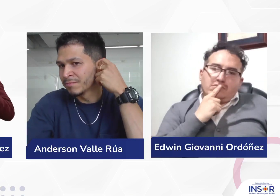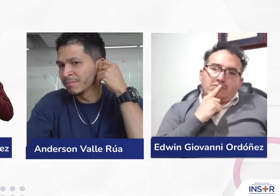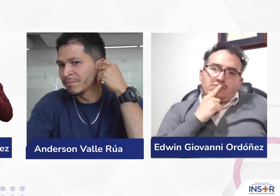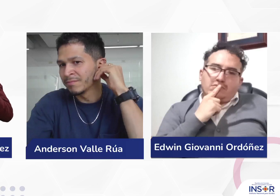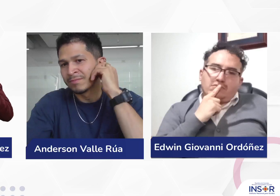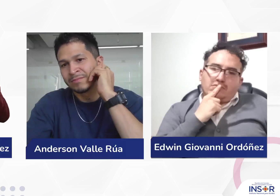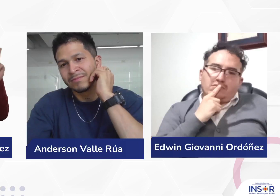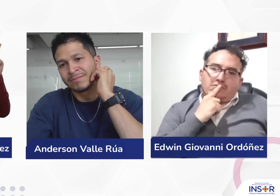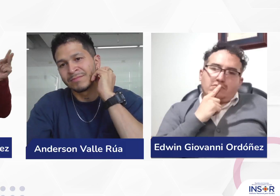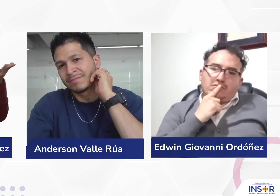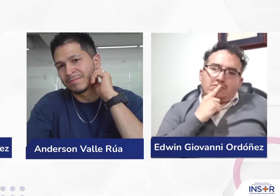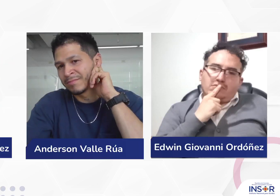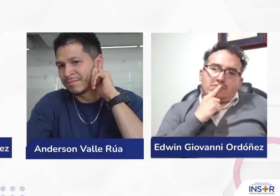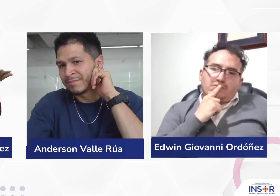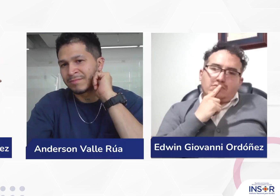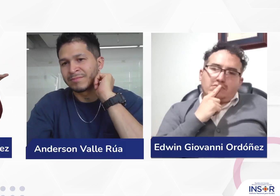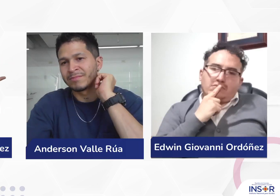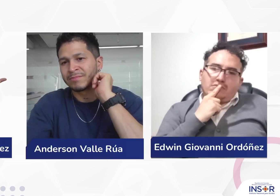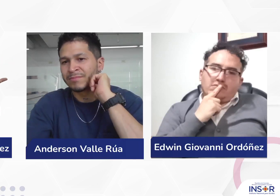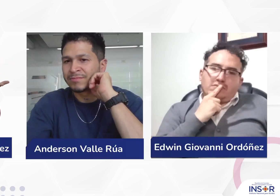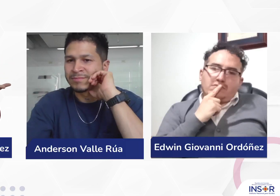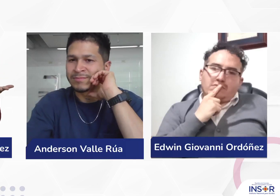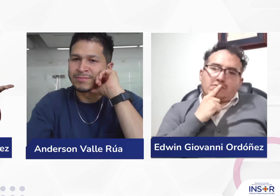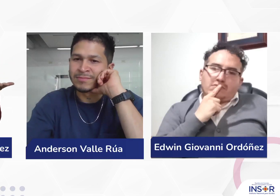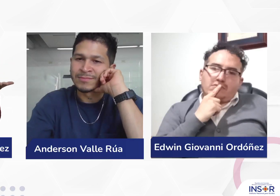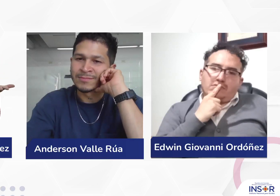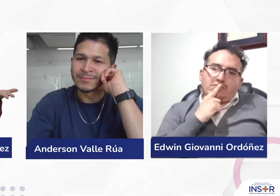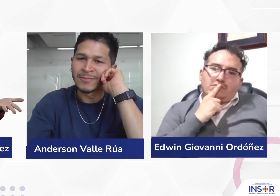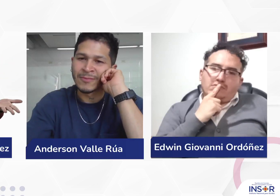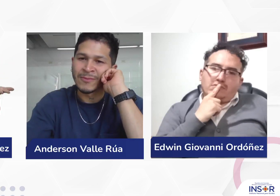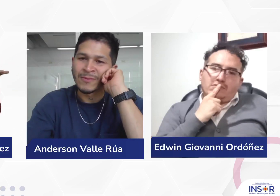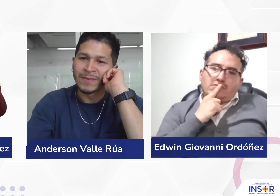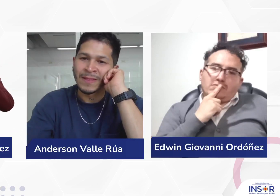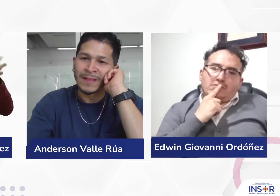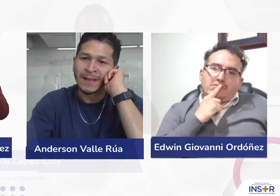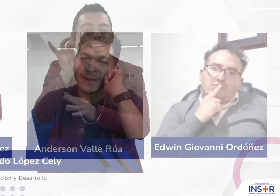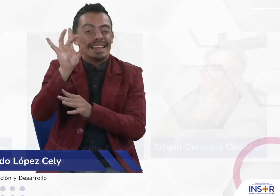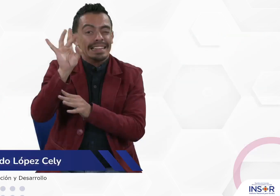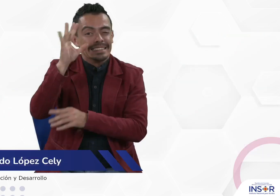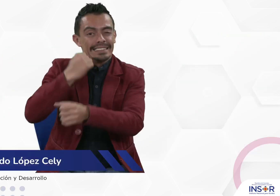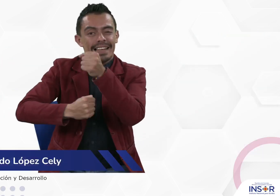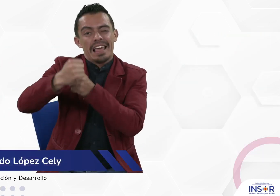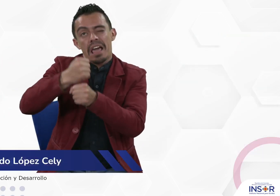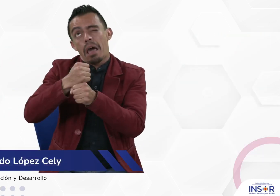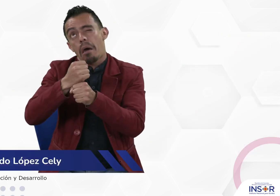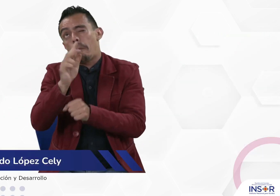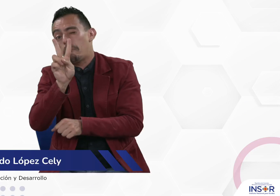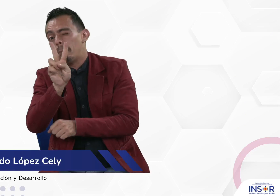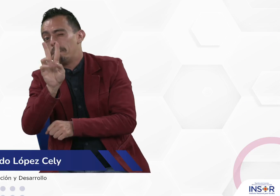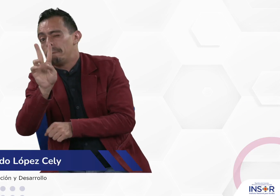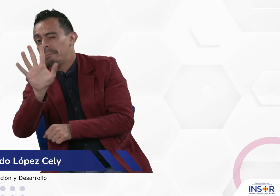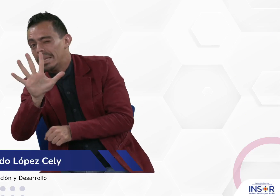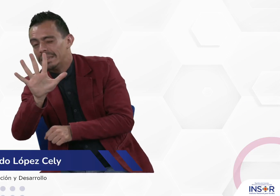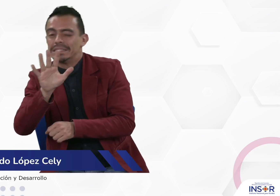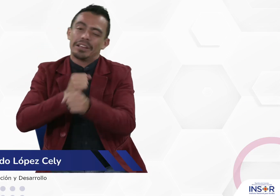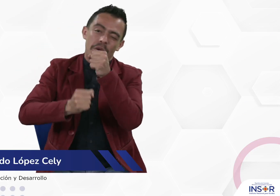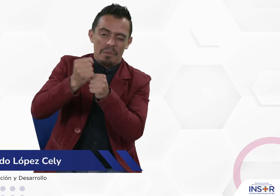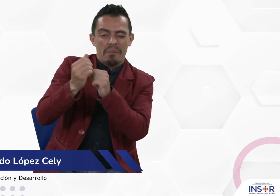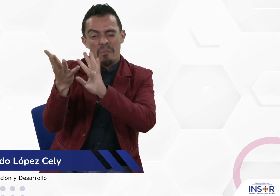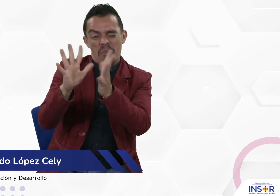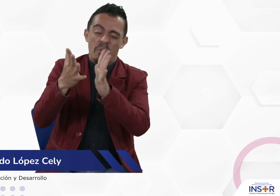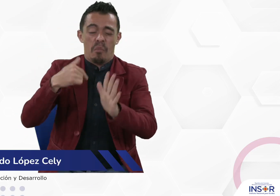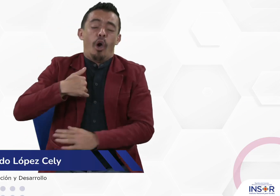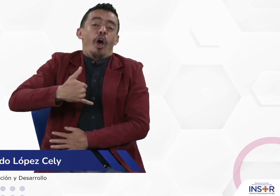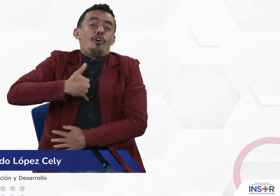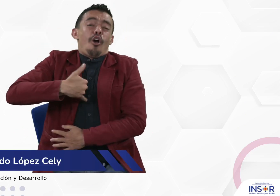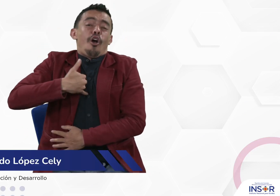para Sordo y estar en este en vivo dialogando sobre estos temas me hace remontarme al